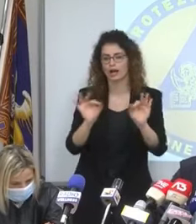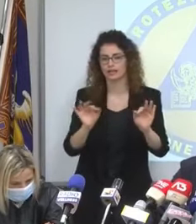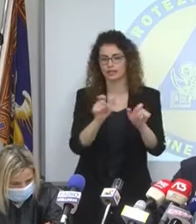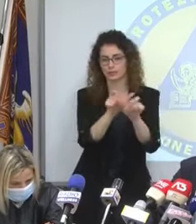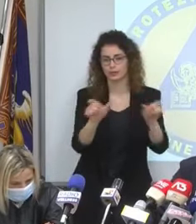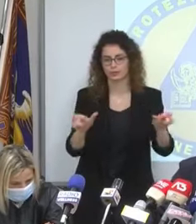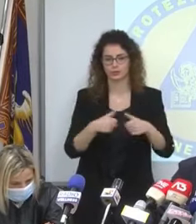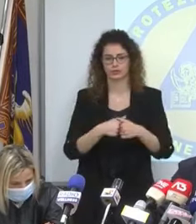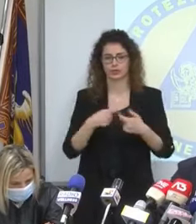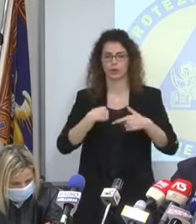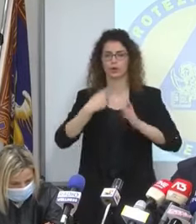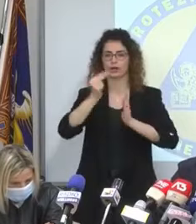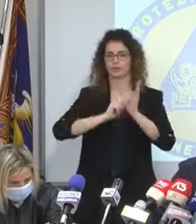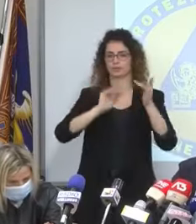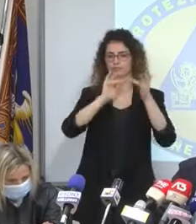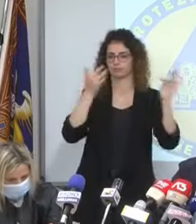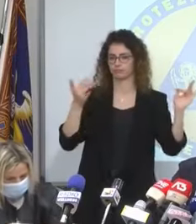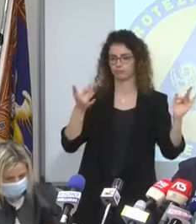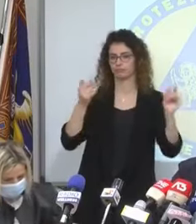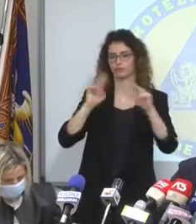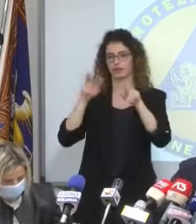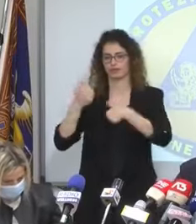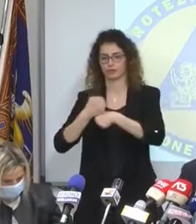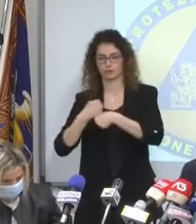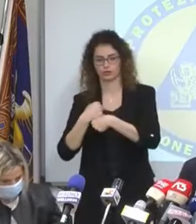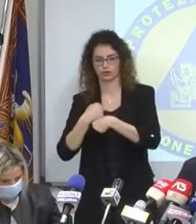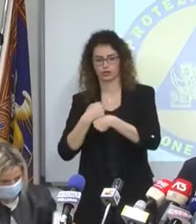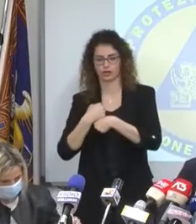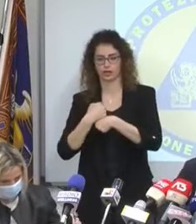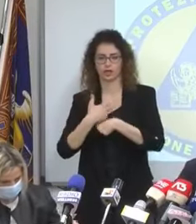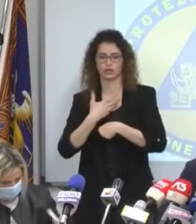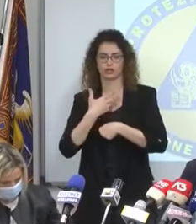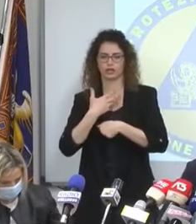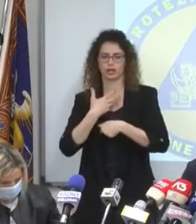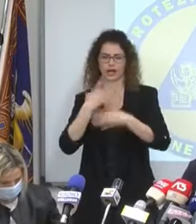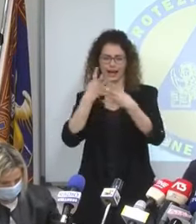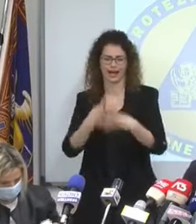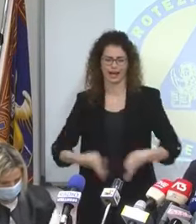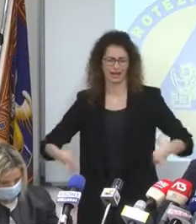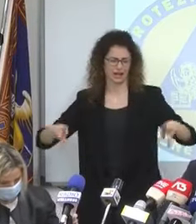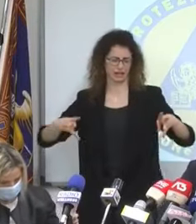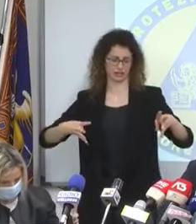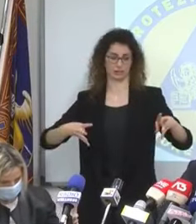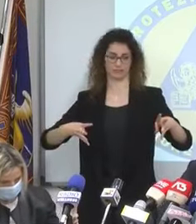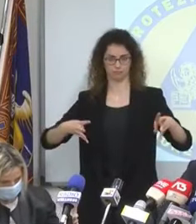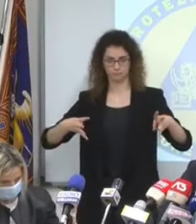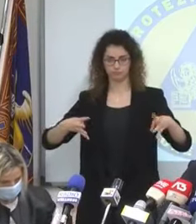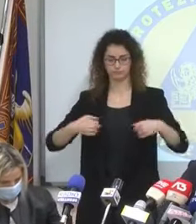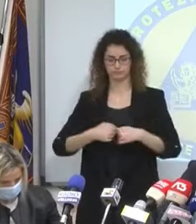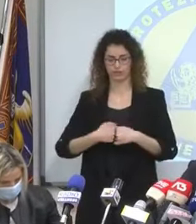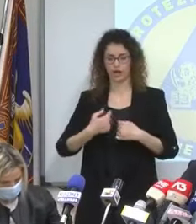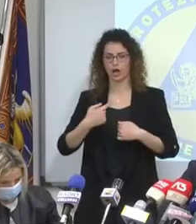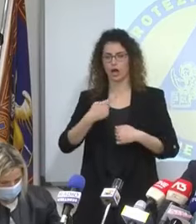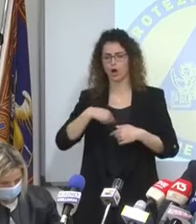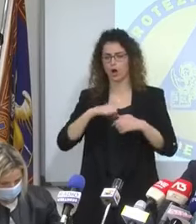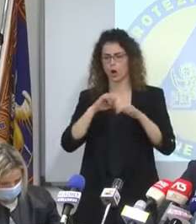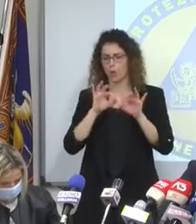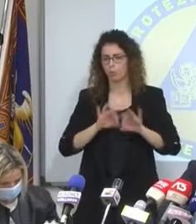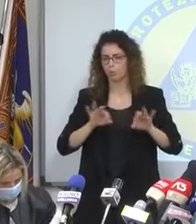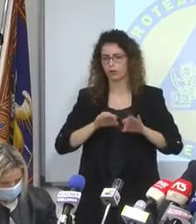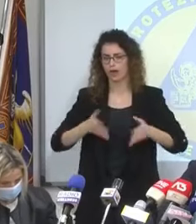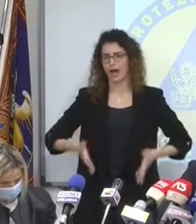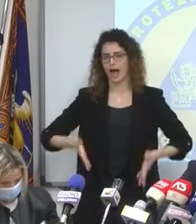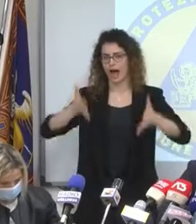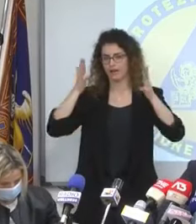le prenotazioni a portale, con le farmacie eccetera, si creerà un network pauroso, però noi siamo pronti anche con grandi strutture,